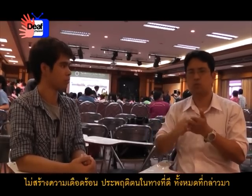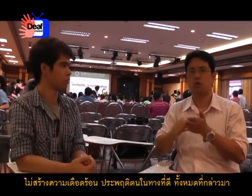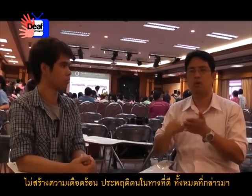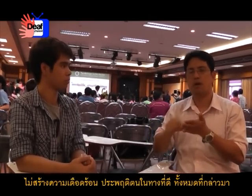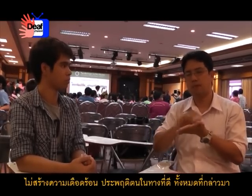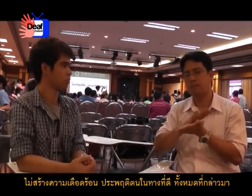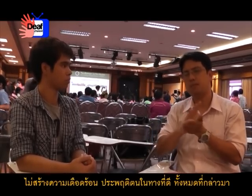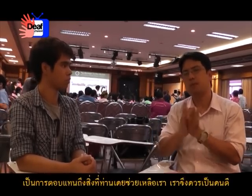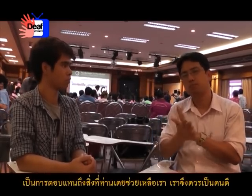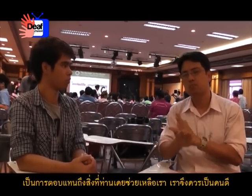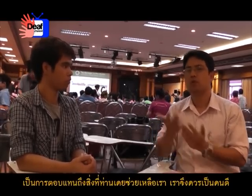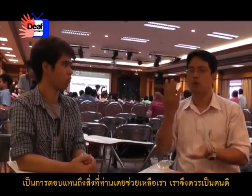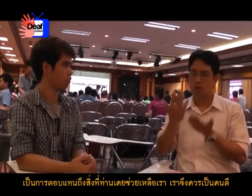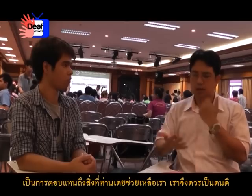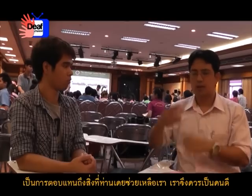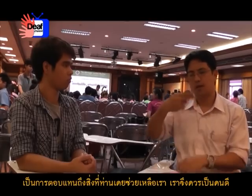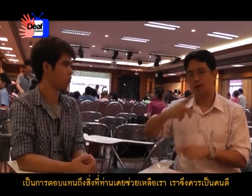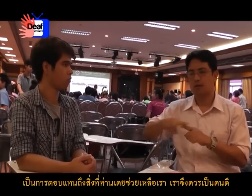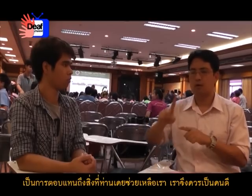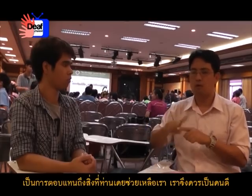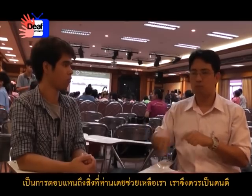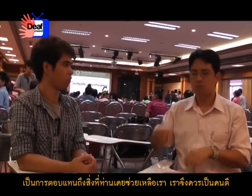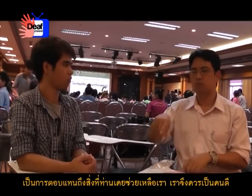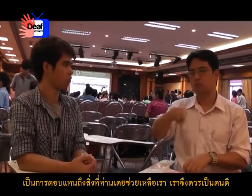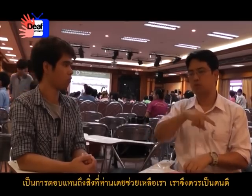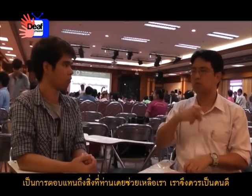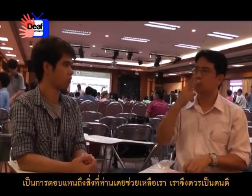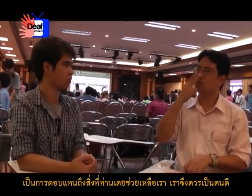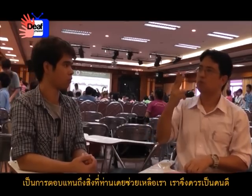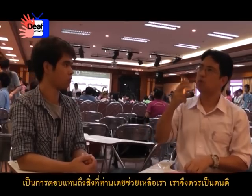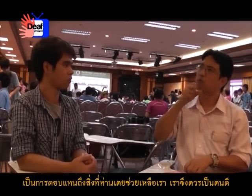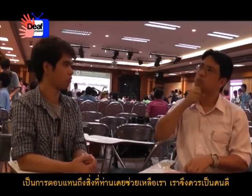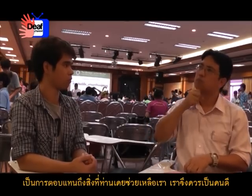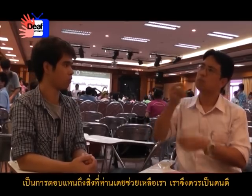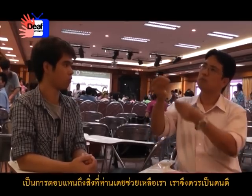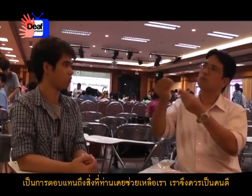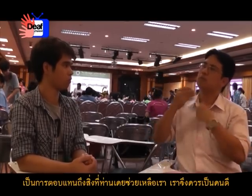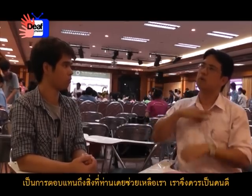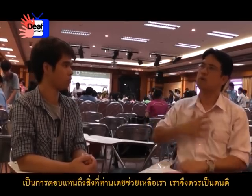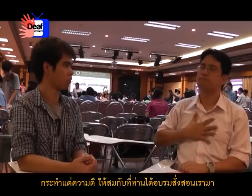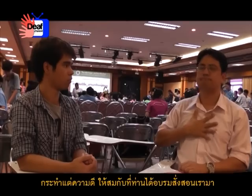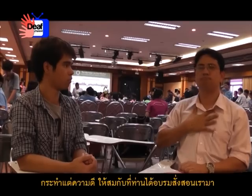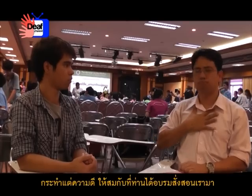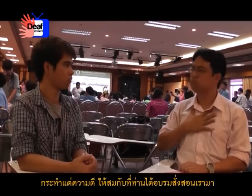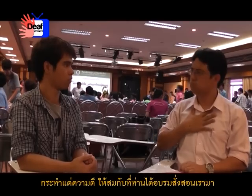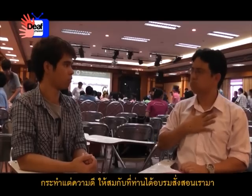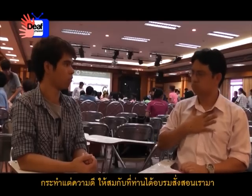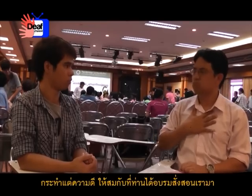ะคอยแนะนำช่วยแก้ปัญหาให้เราใช่ไหมครับดังนั้นนะครับเราก็จึงควรนำท่านมาเป็นแบบอย่างเพราะว่าท่านเนี่ยเป็นบุคคลสำคัญที่คอยช่ว